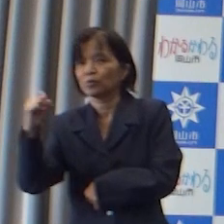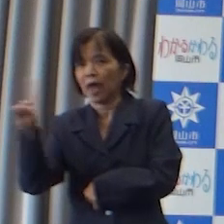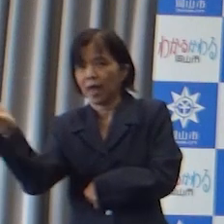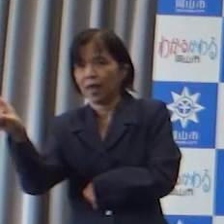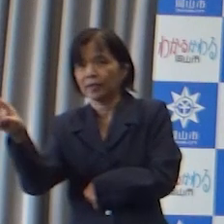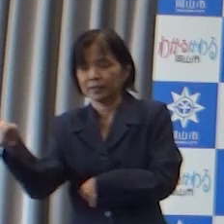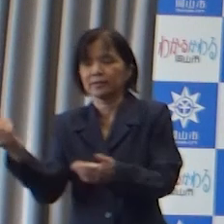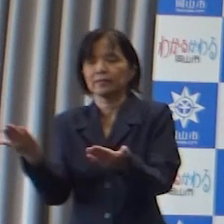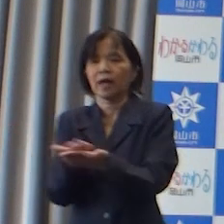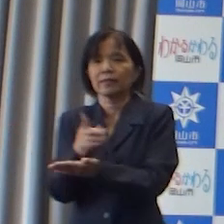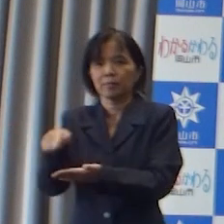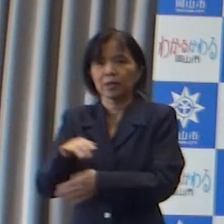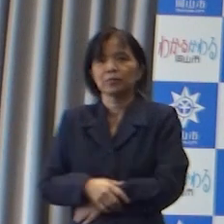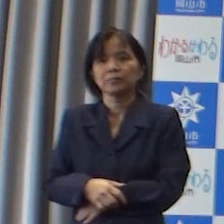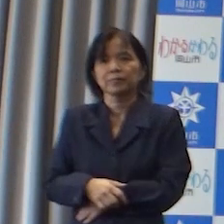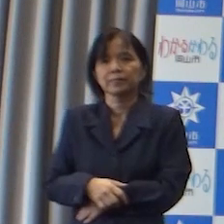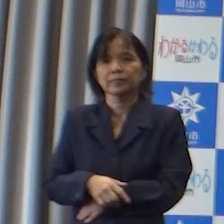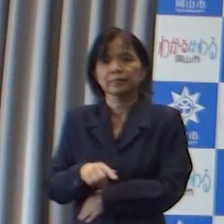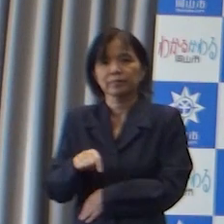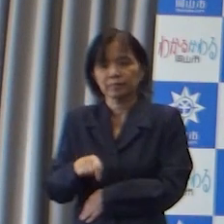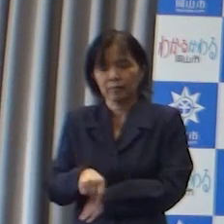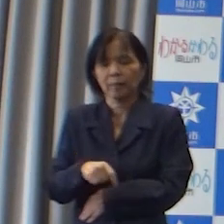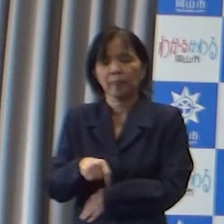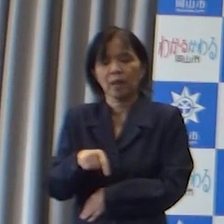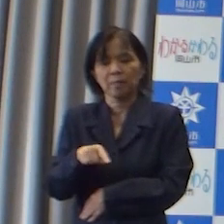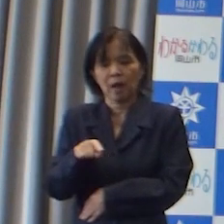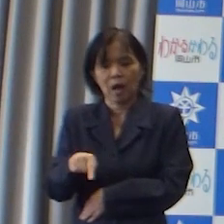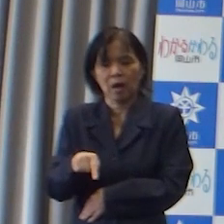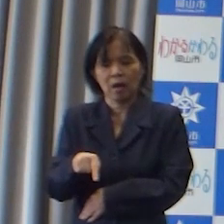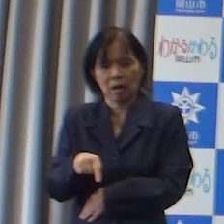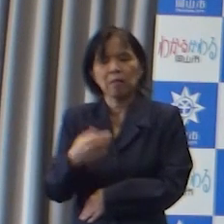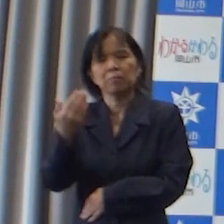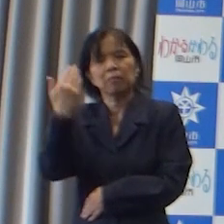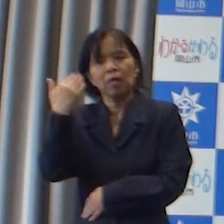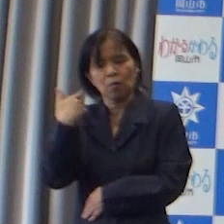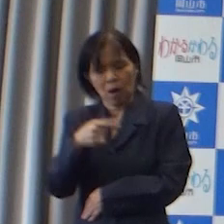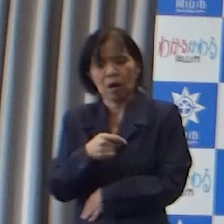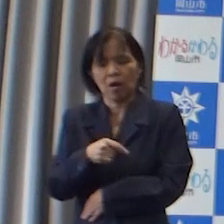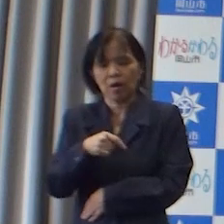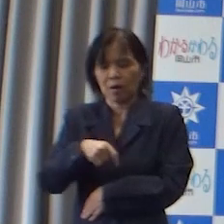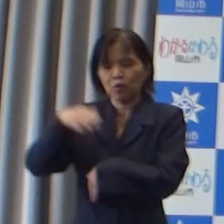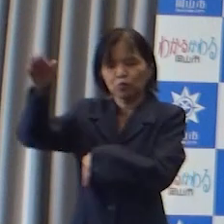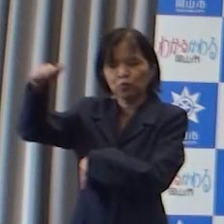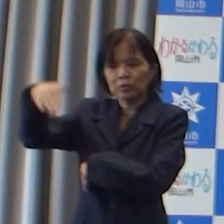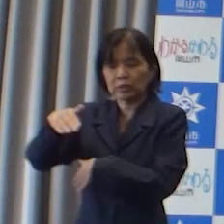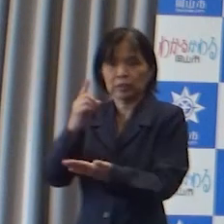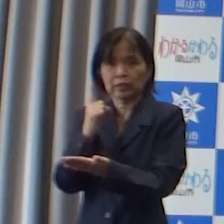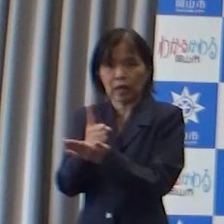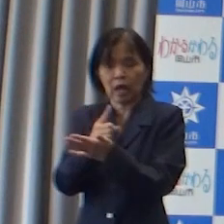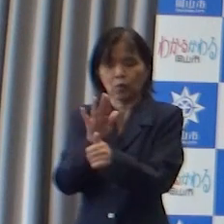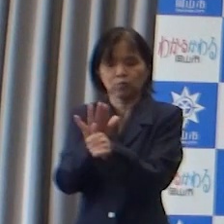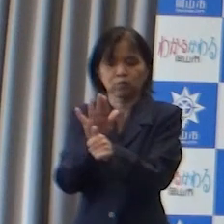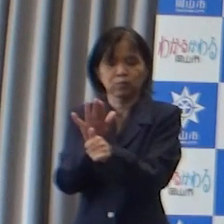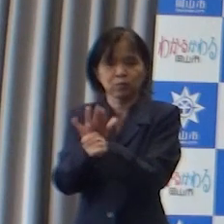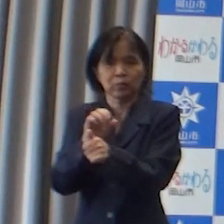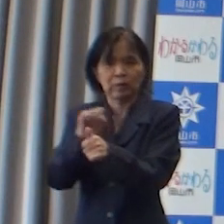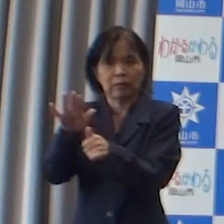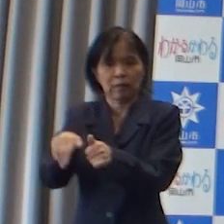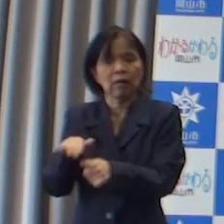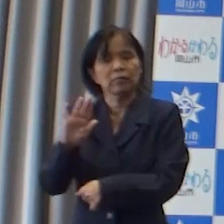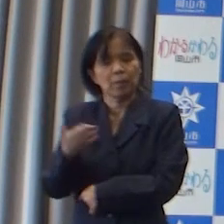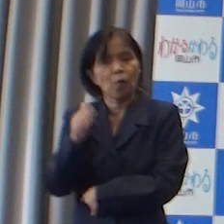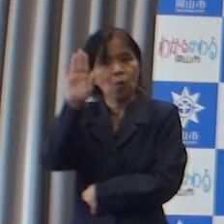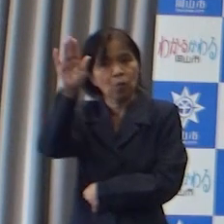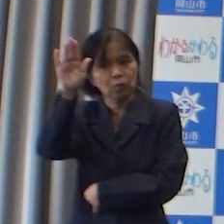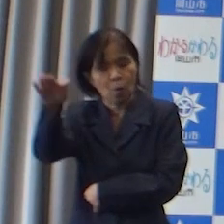私の就任前、製造業とコールセンターに対するインセンティブだけだったんですが、岡山市の立地特性を鑑